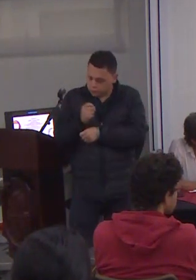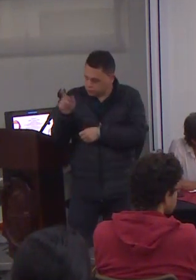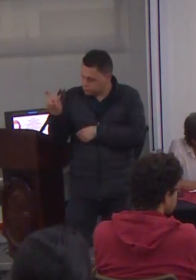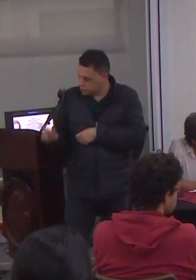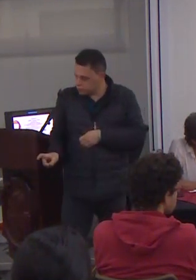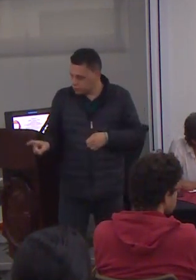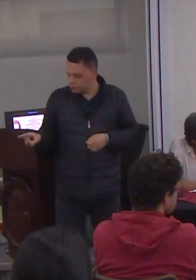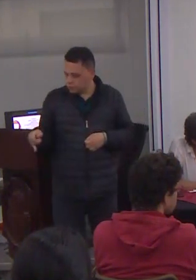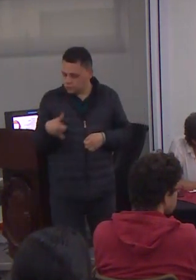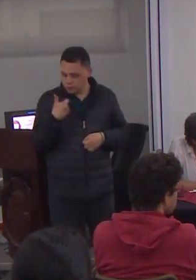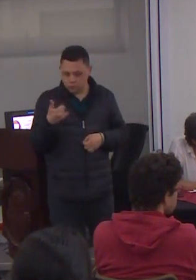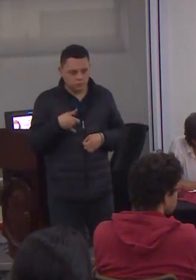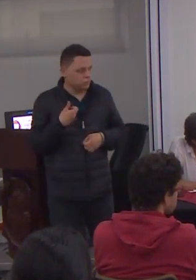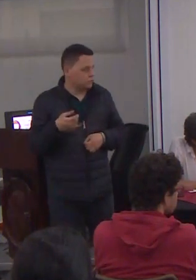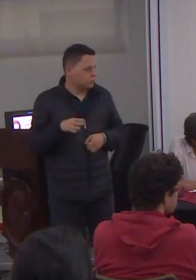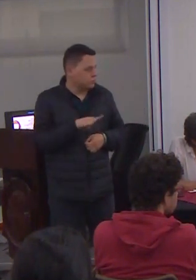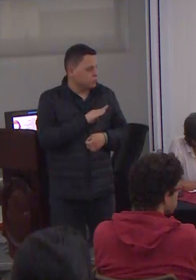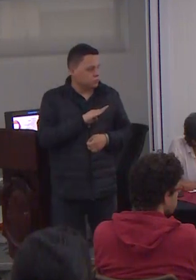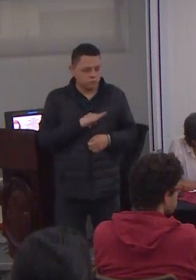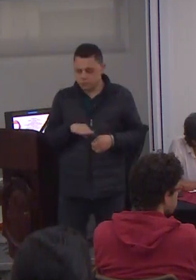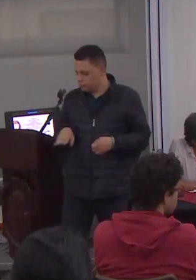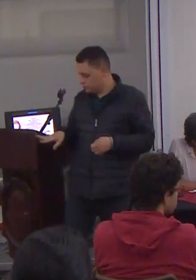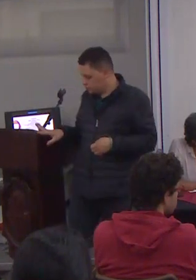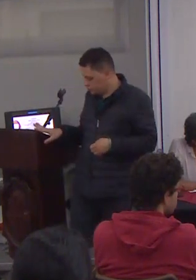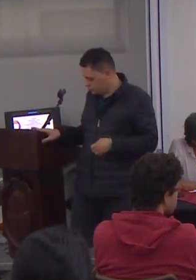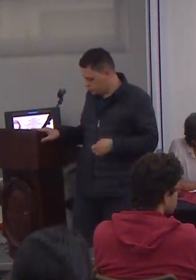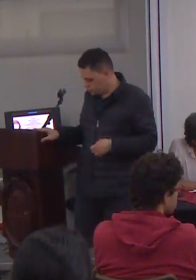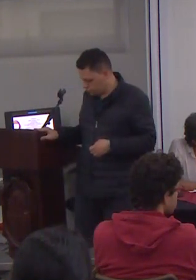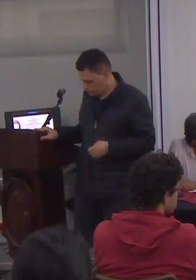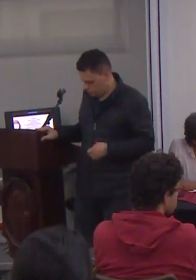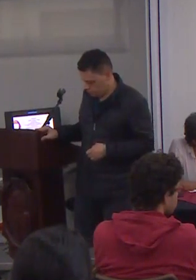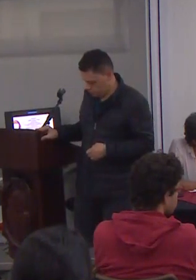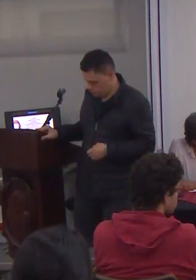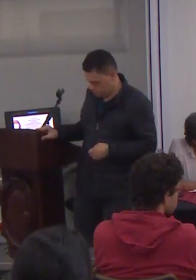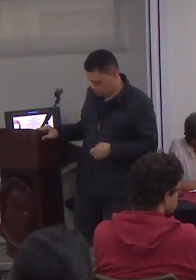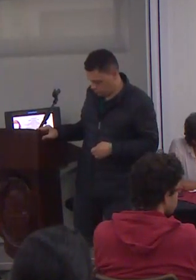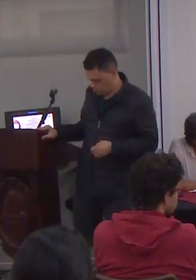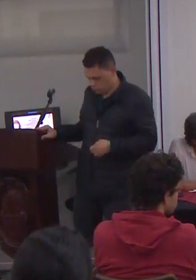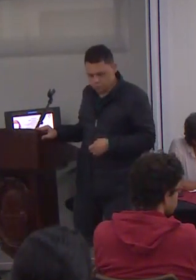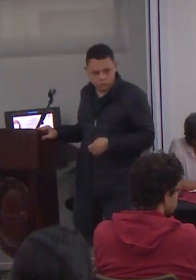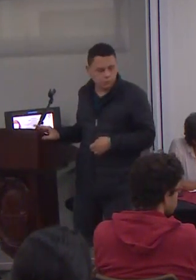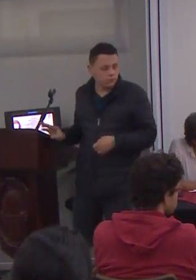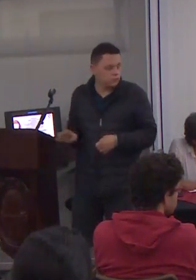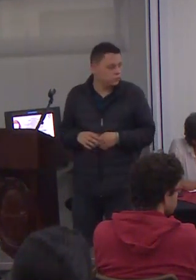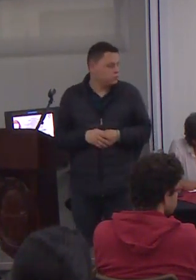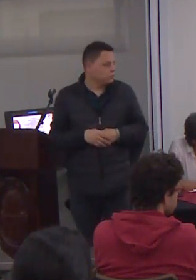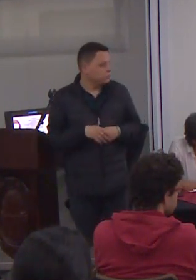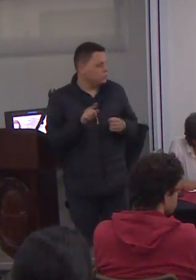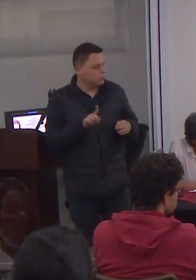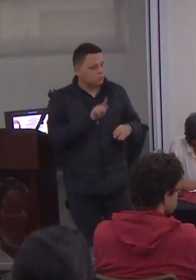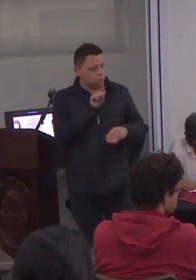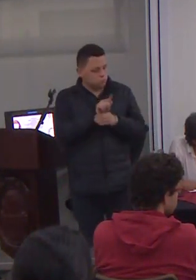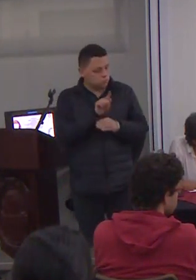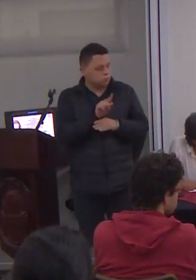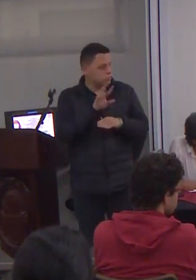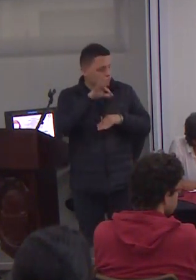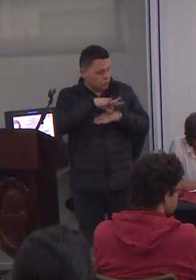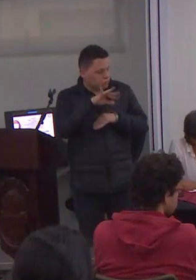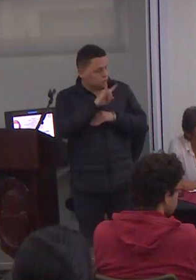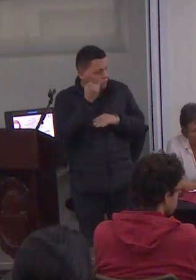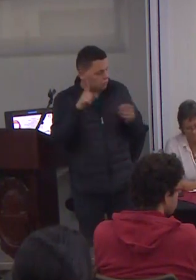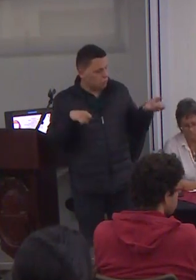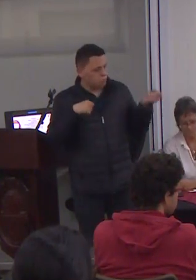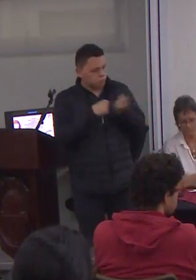a un joven bachiller que tiene discapacidad psicosocial? ¿existe alguna fundación que apoye el proceso?